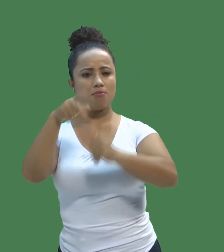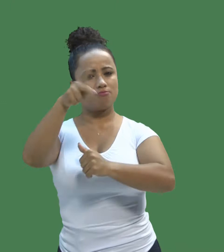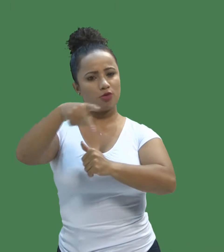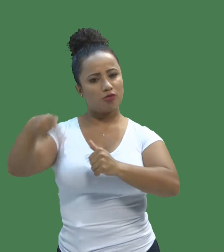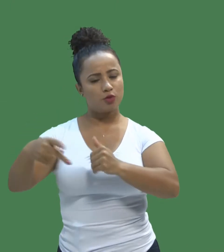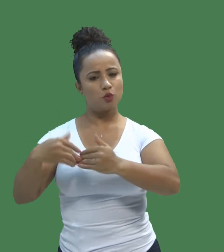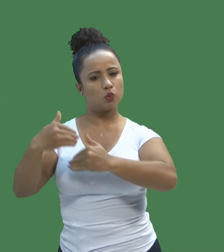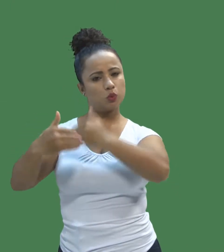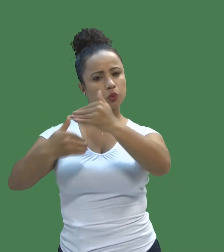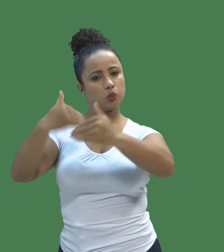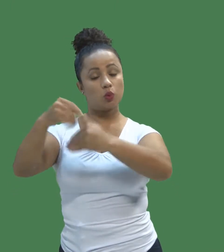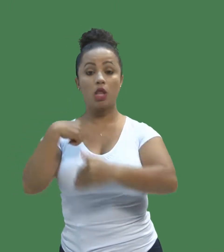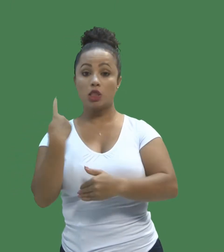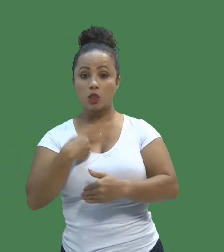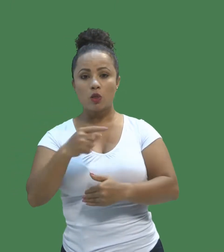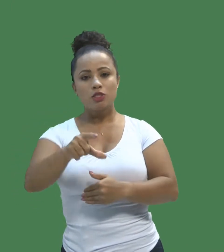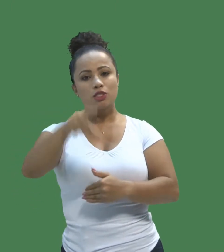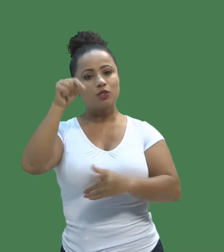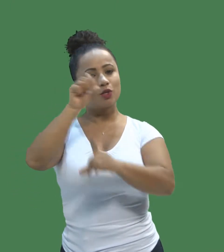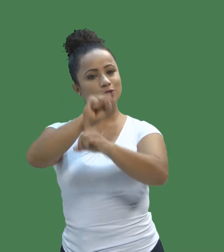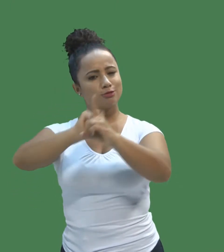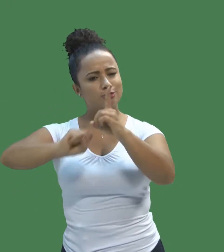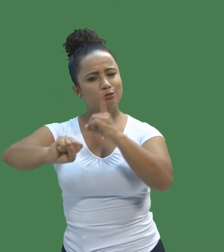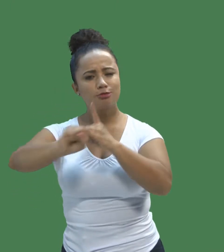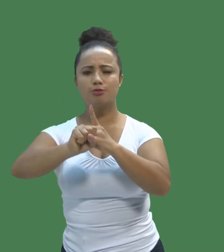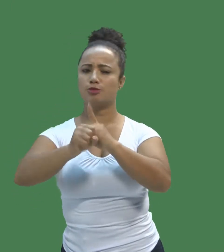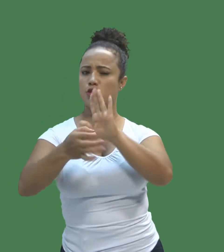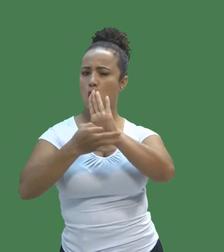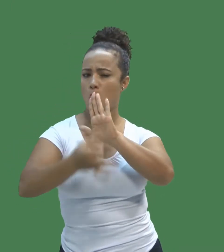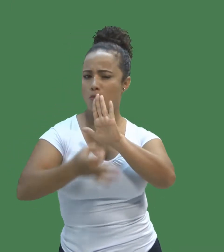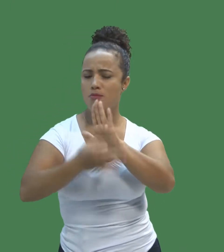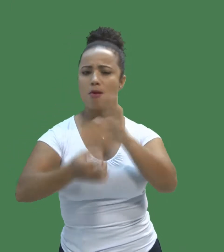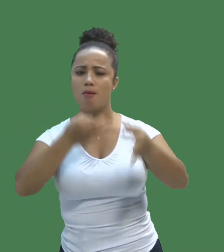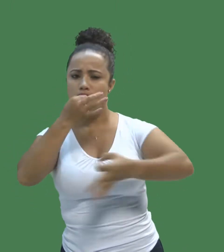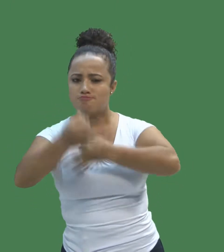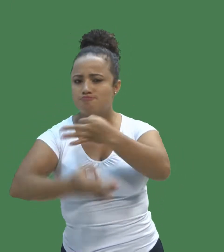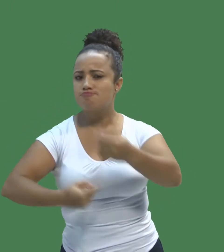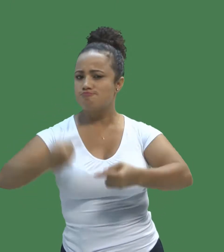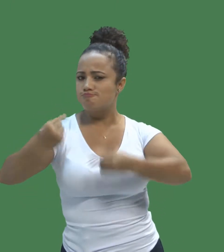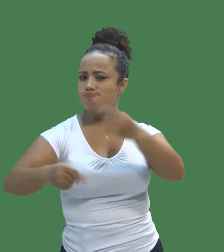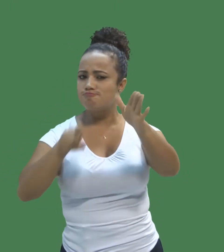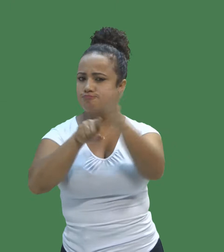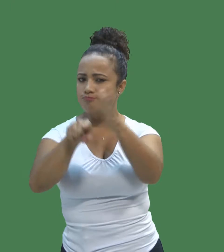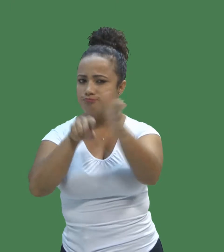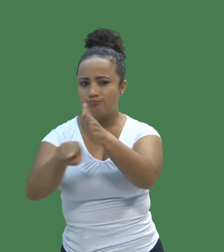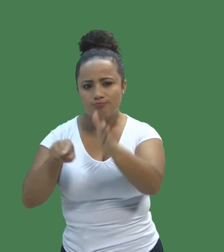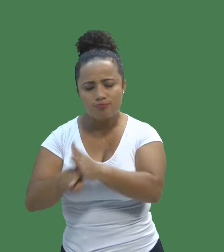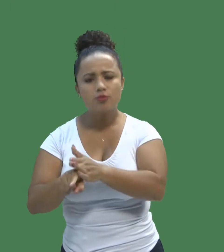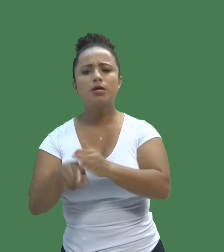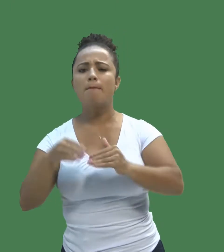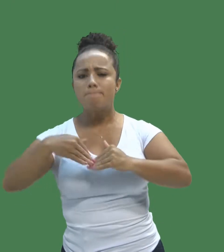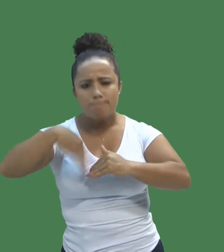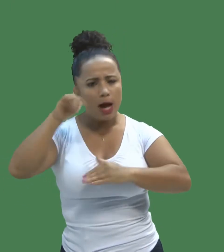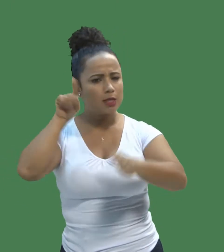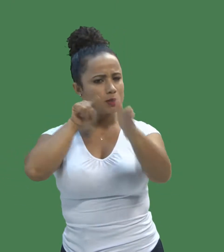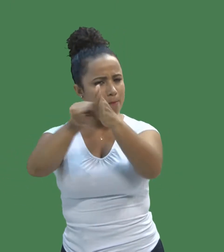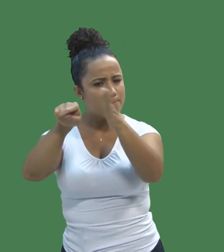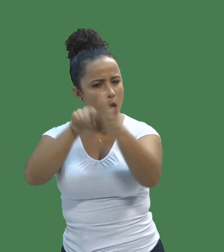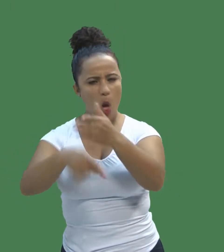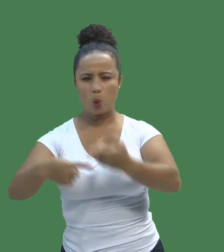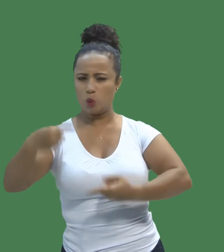que procura mais fazer a pergunta, montar uma discussão, do que dar imediatamente a